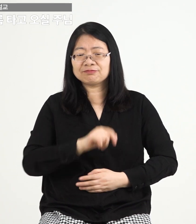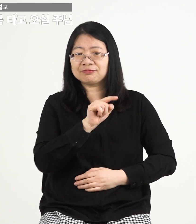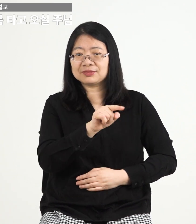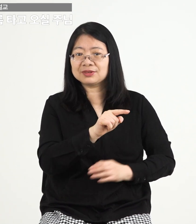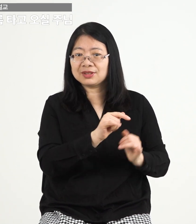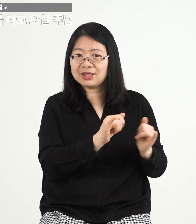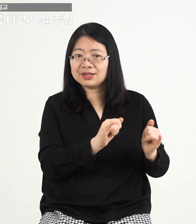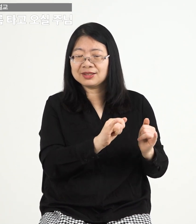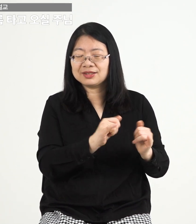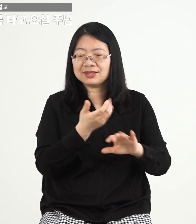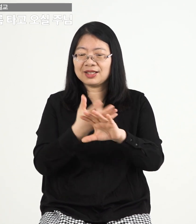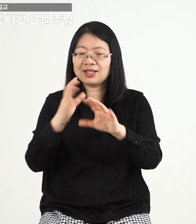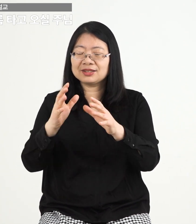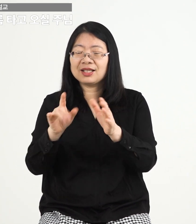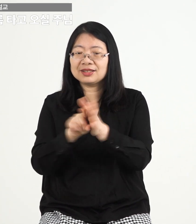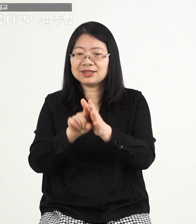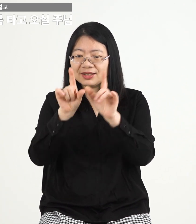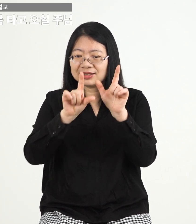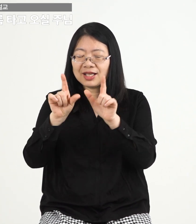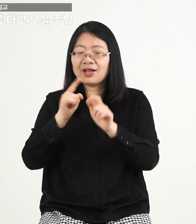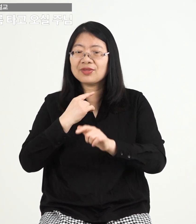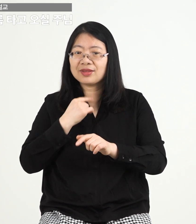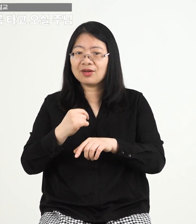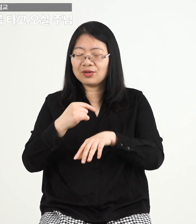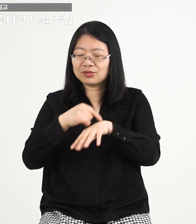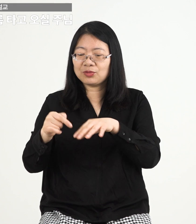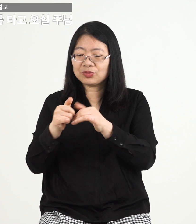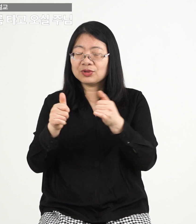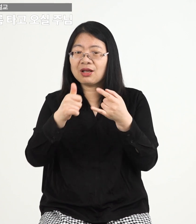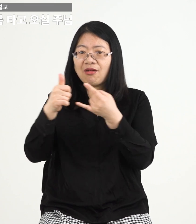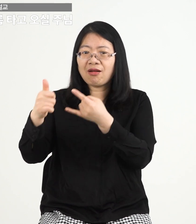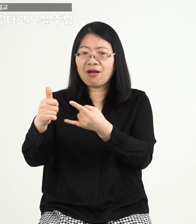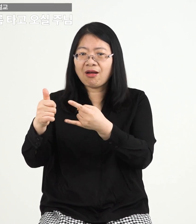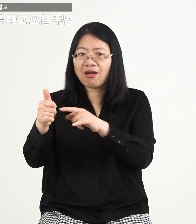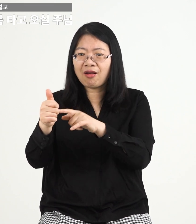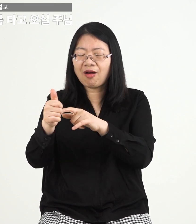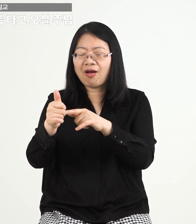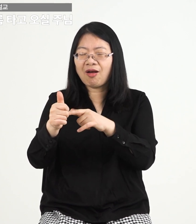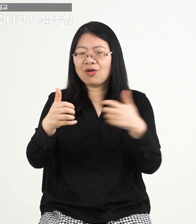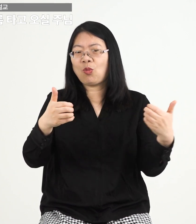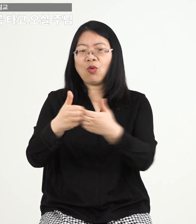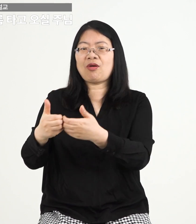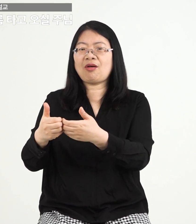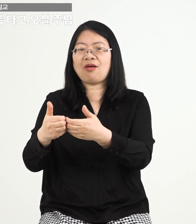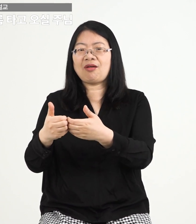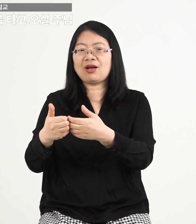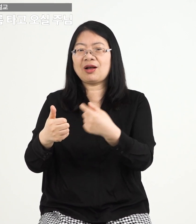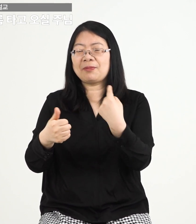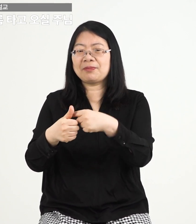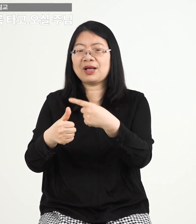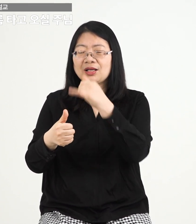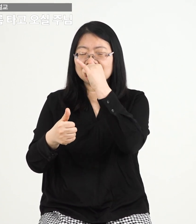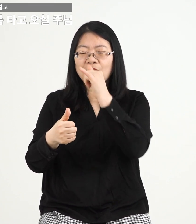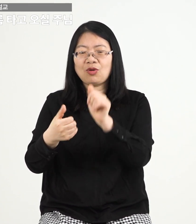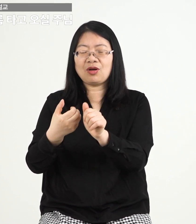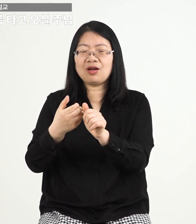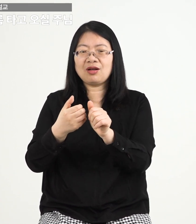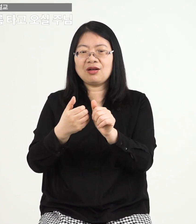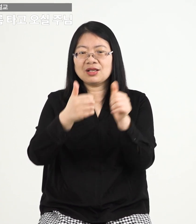이방 땅에서 신앙생활을 하고 있던 동족들을 무자비하게 공격을 합니다. 고발을